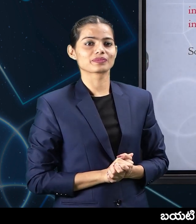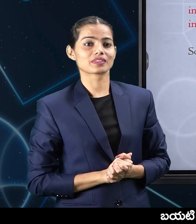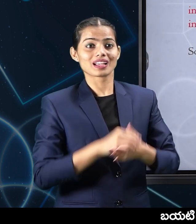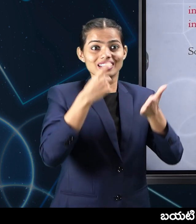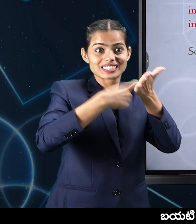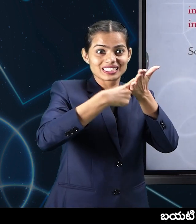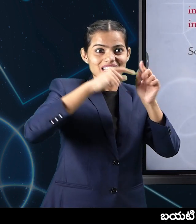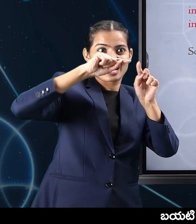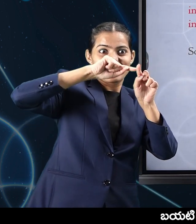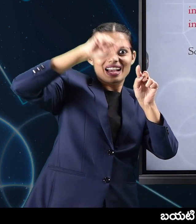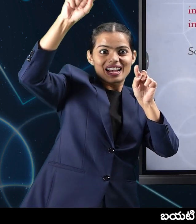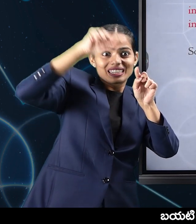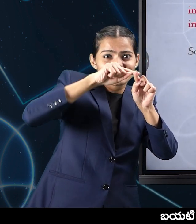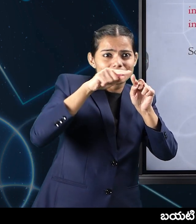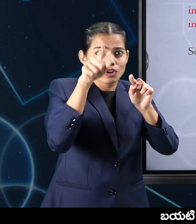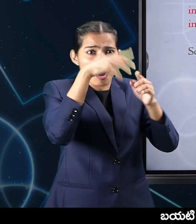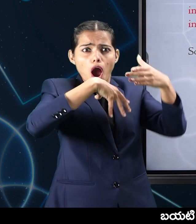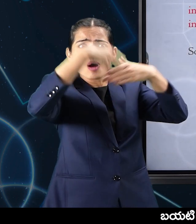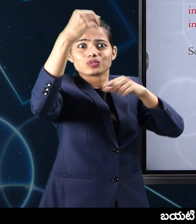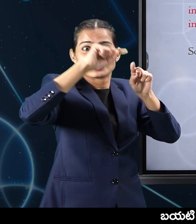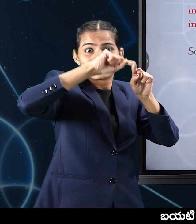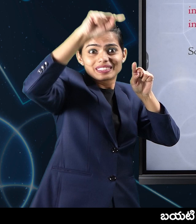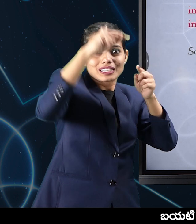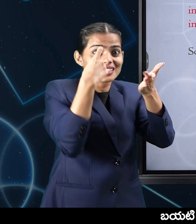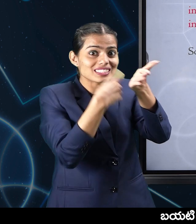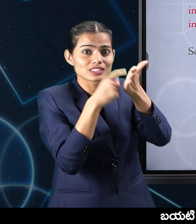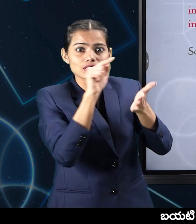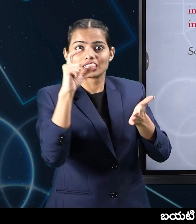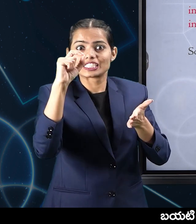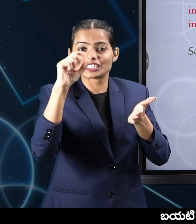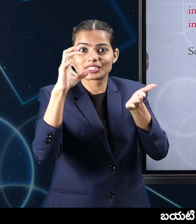బయటి వృత్తం యొక్క వ్యాసార్థం R 10 సెంటీమీటర్లు.